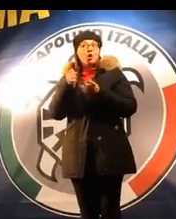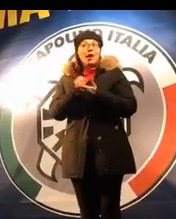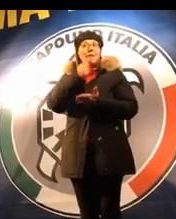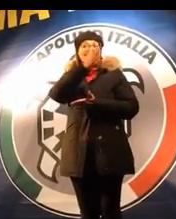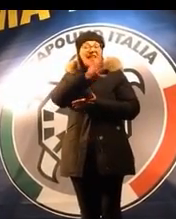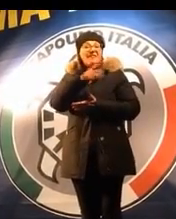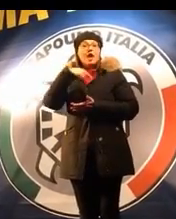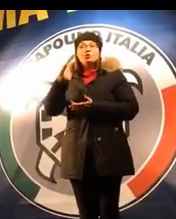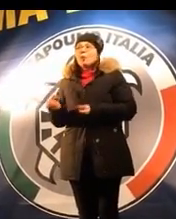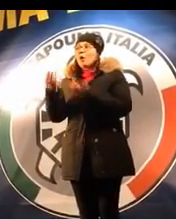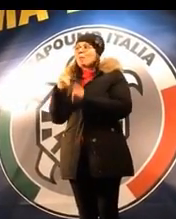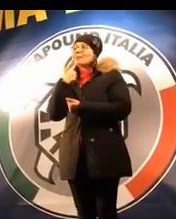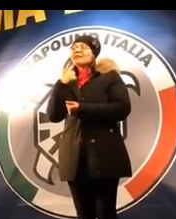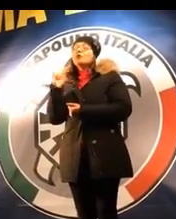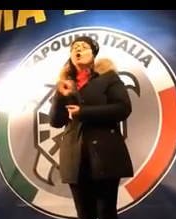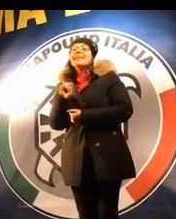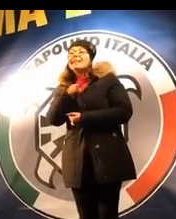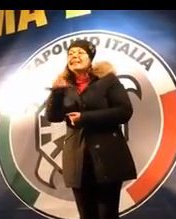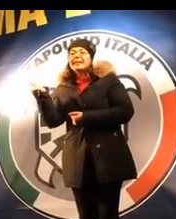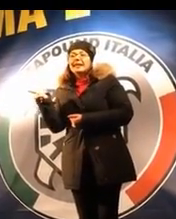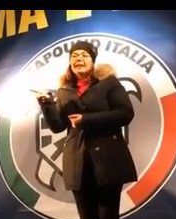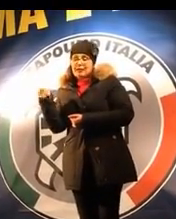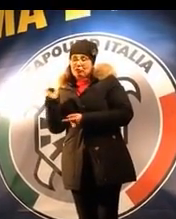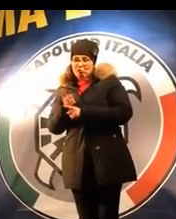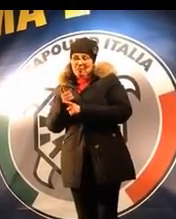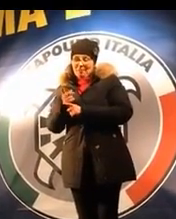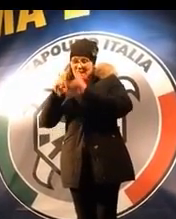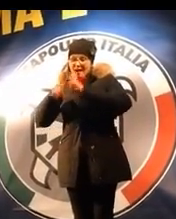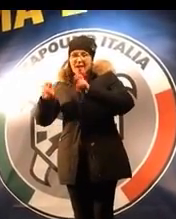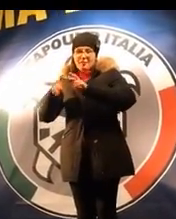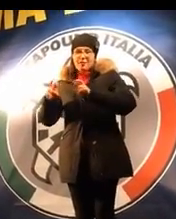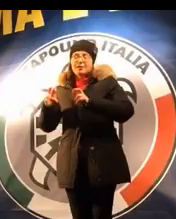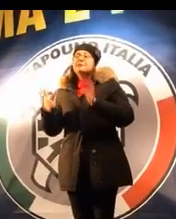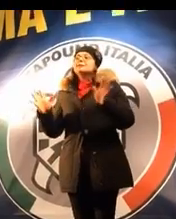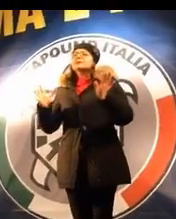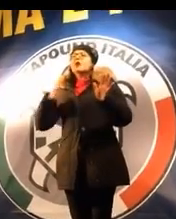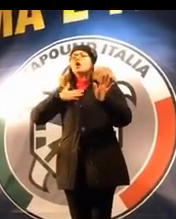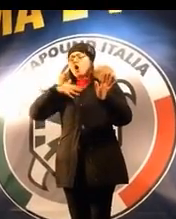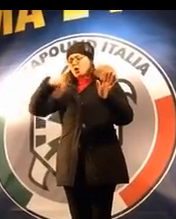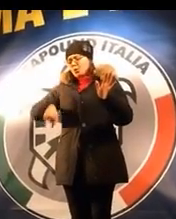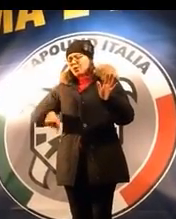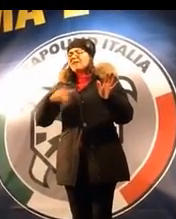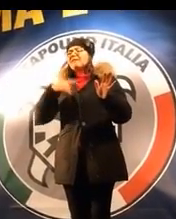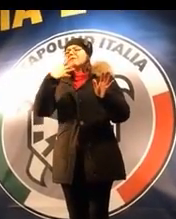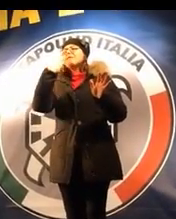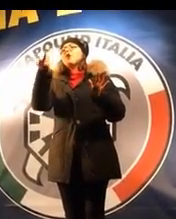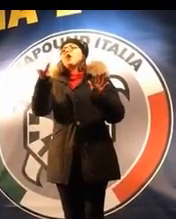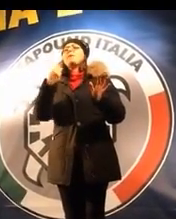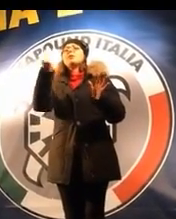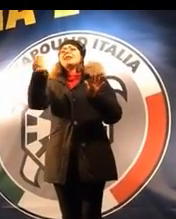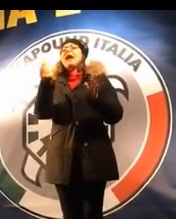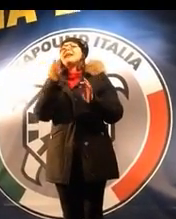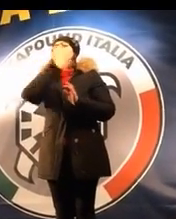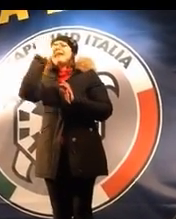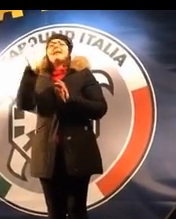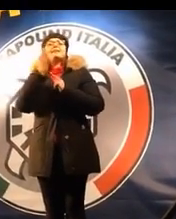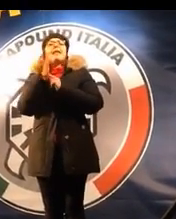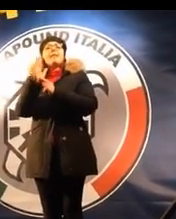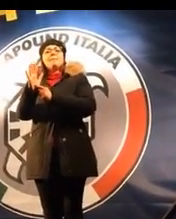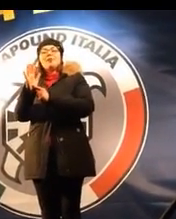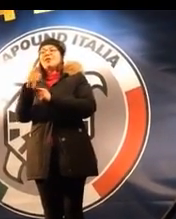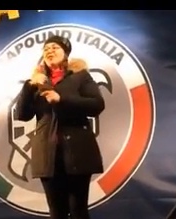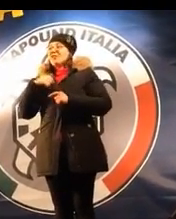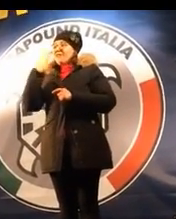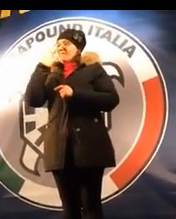tutto questo, ma ripeto, noi siamo qui per l'esempio e l'esempio vogliamo dare. Noi vogliamo andare in Parlamento oggi non perché ci